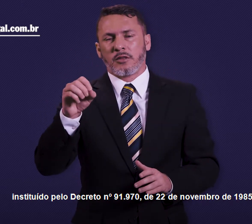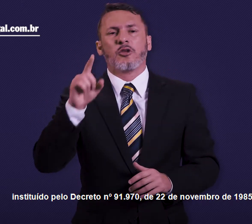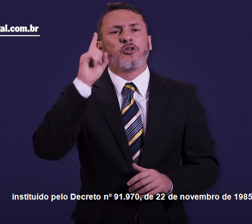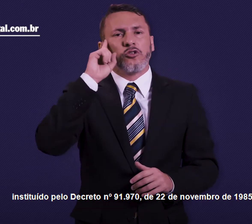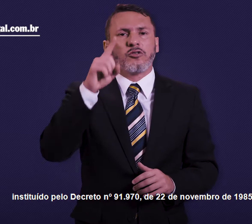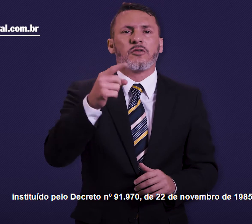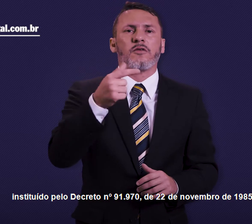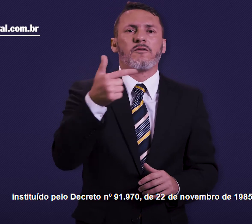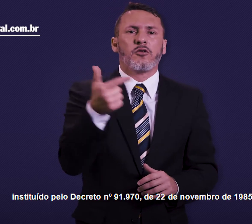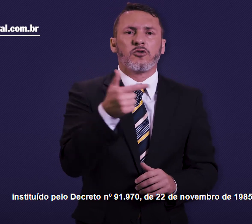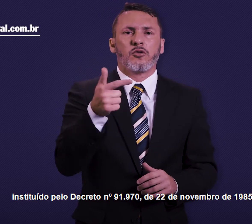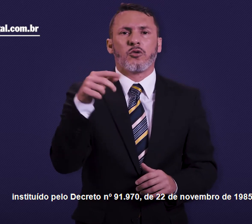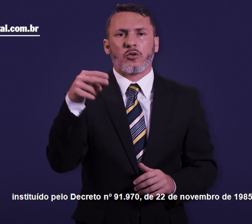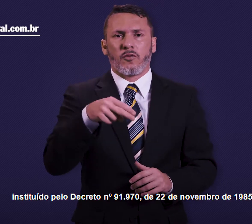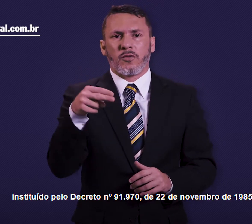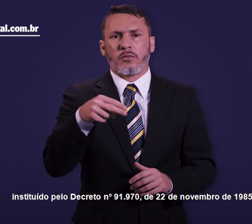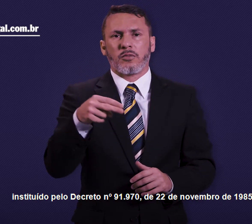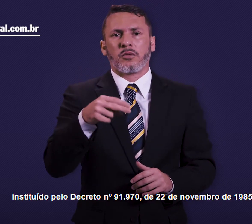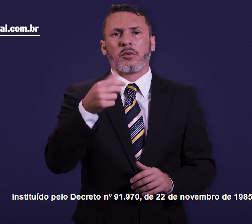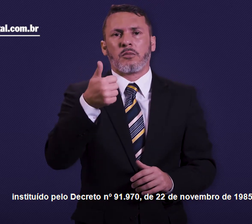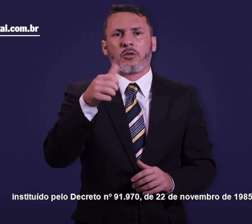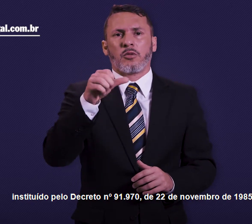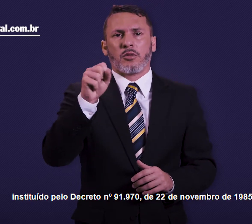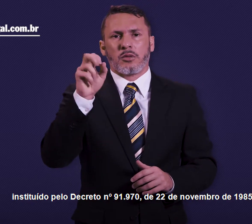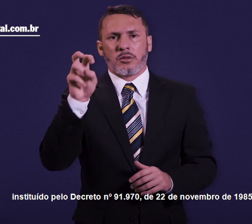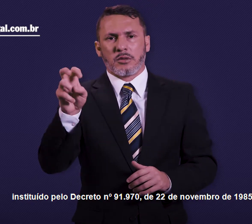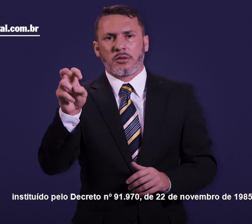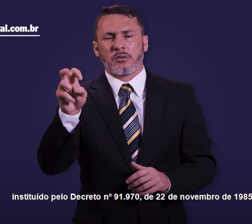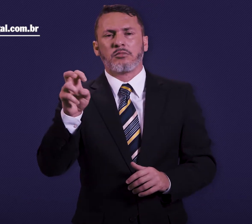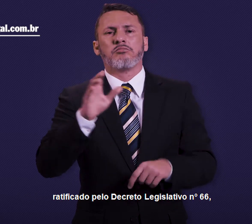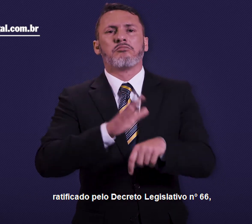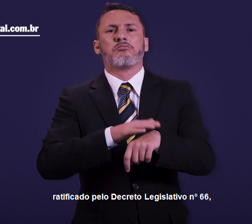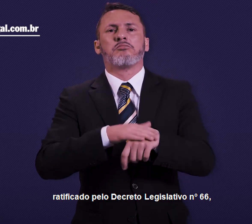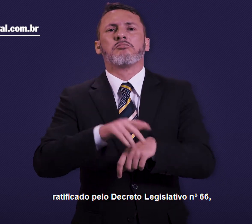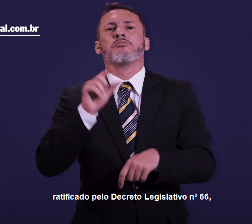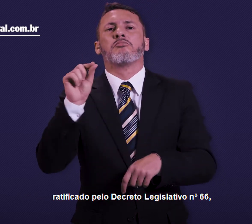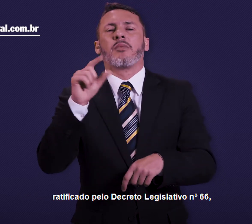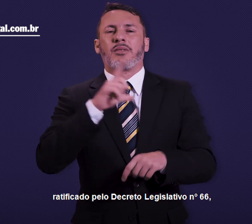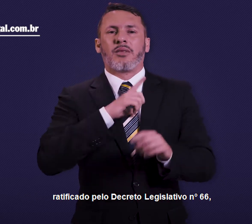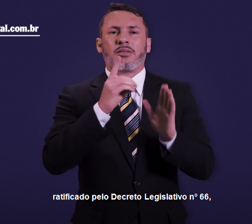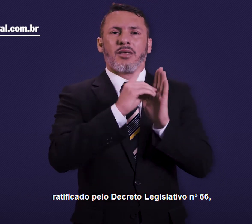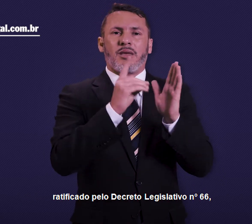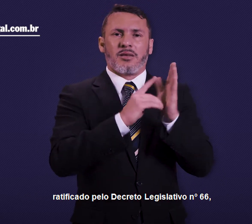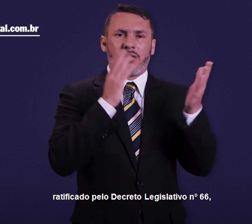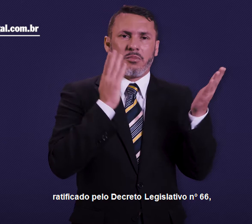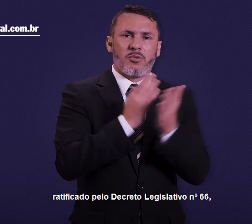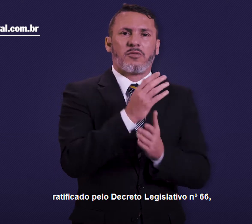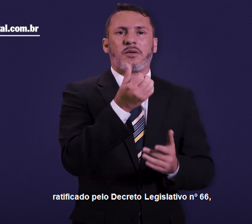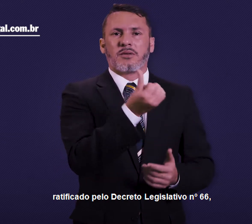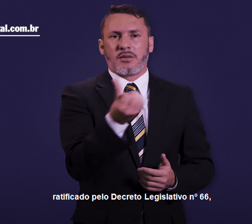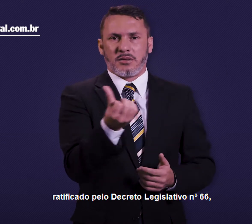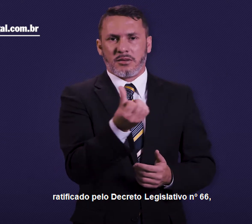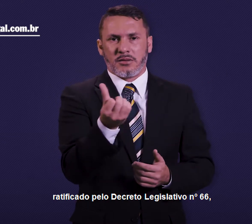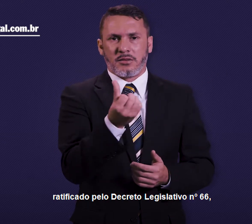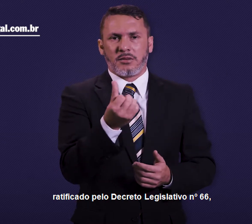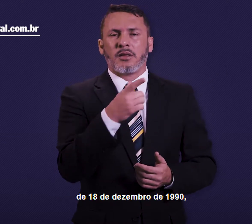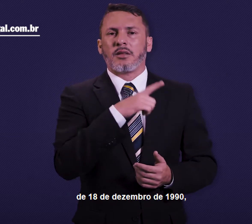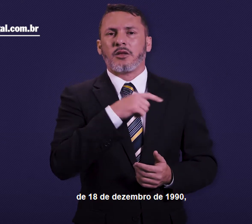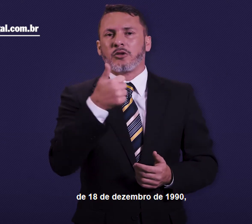91.970, de 22 de novembro de 1985, ratificado pelo Decreto Legislativo nº 66, de 18